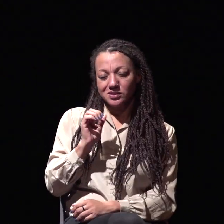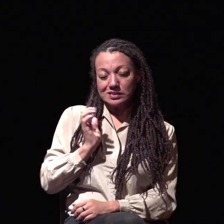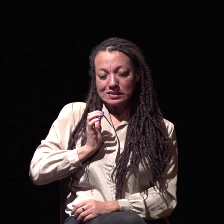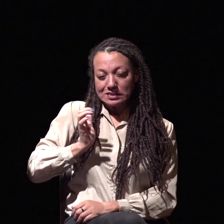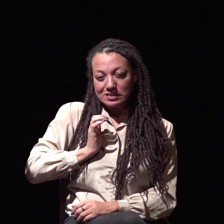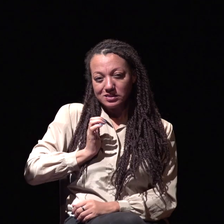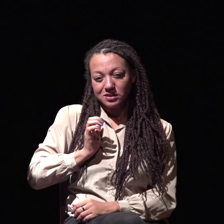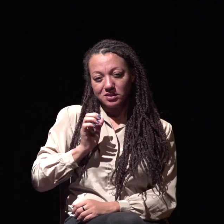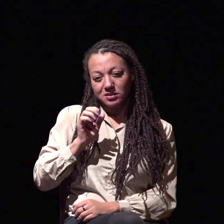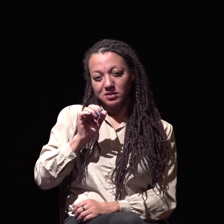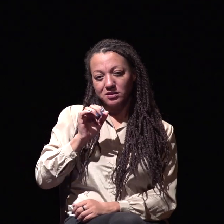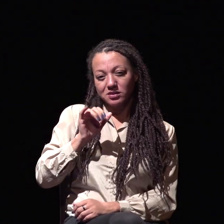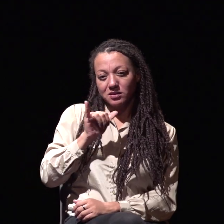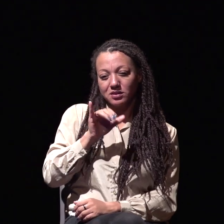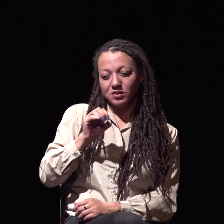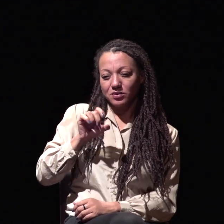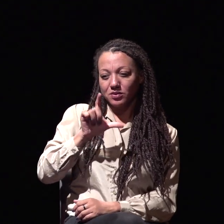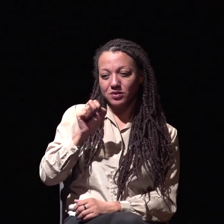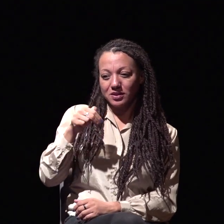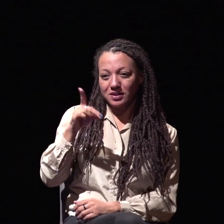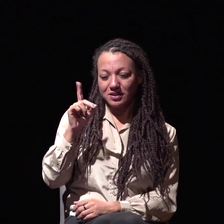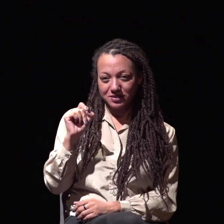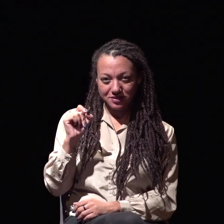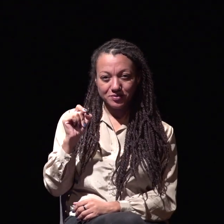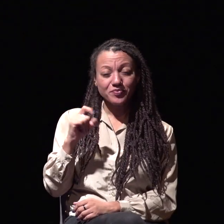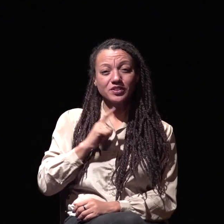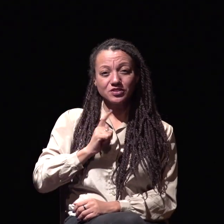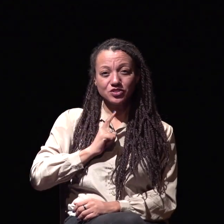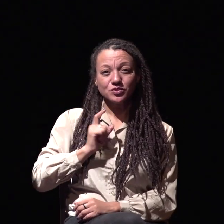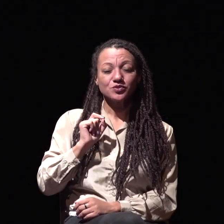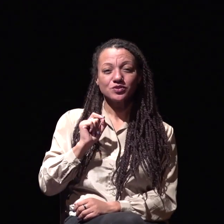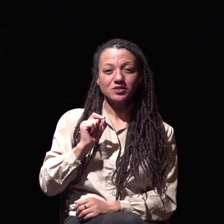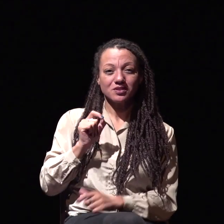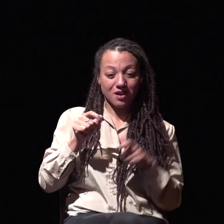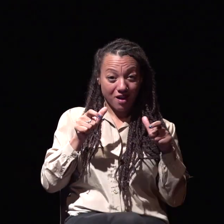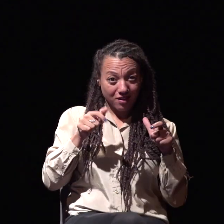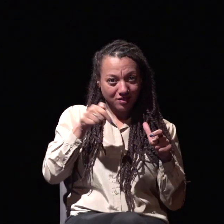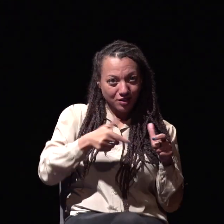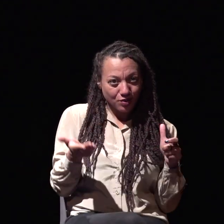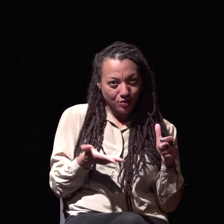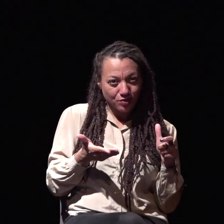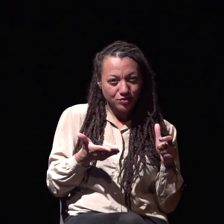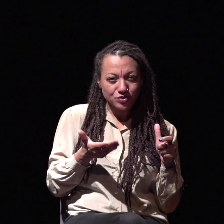Penteado, cuja mansão se encontrava a menos de 300 metros daqui.